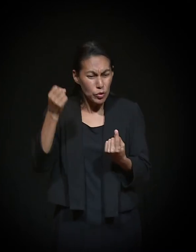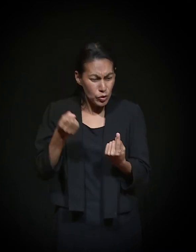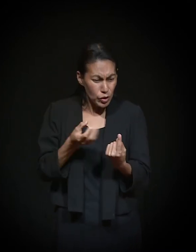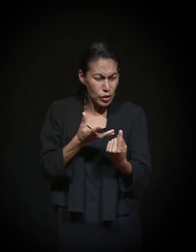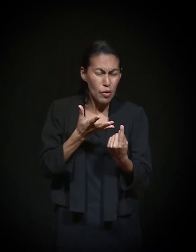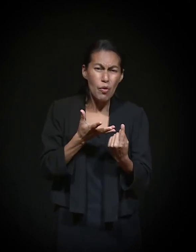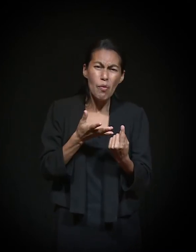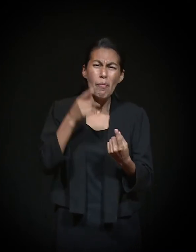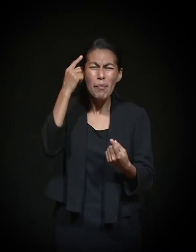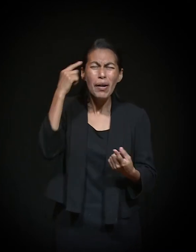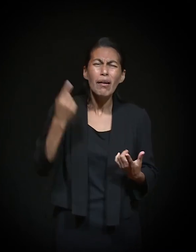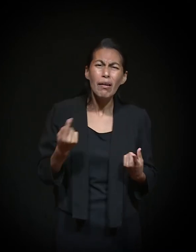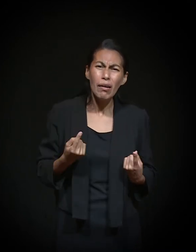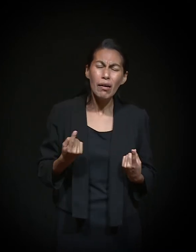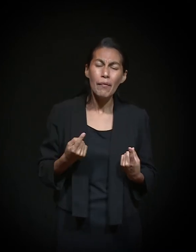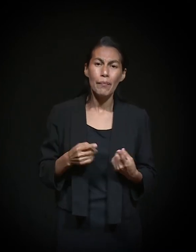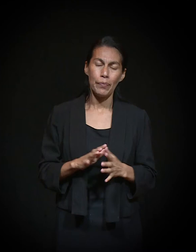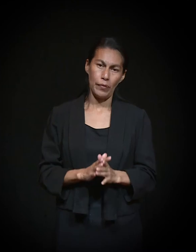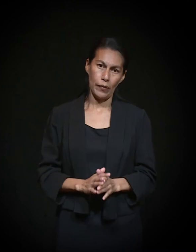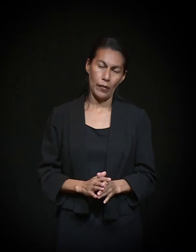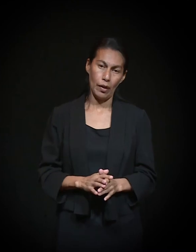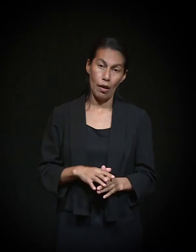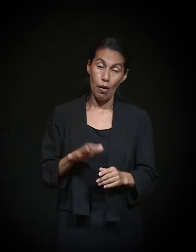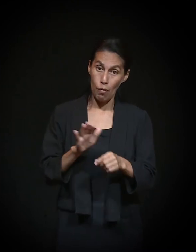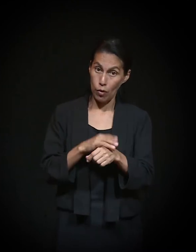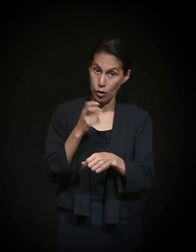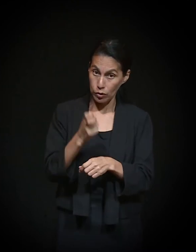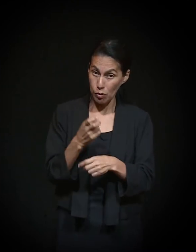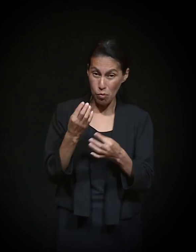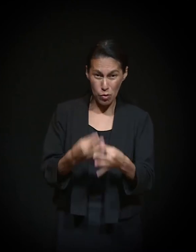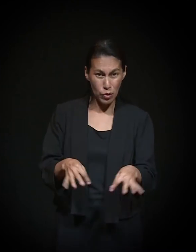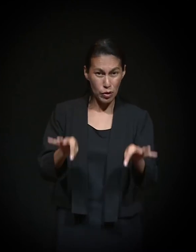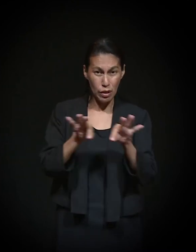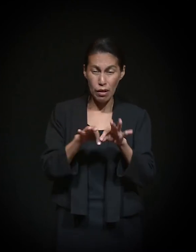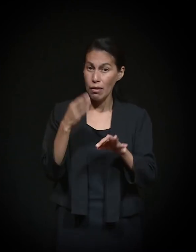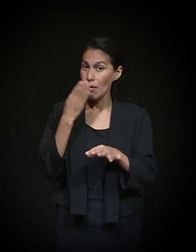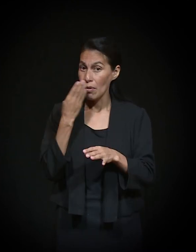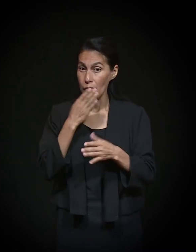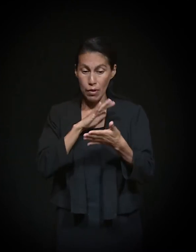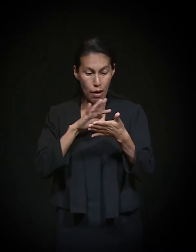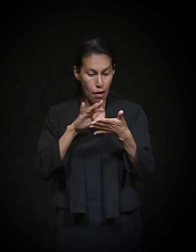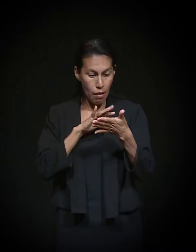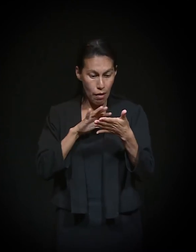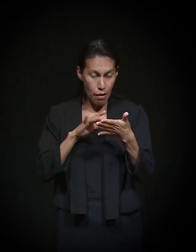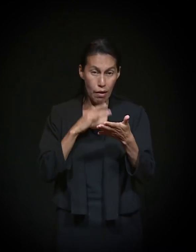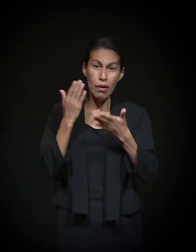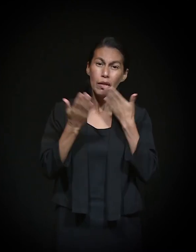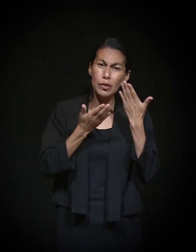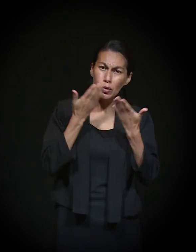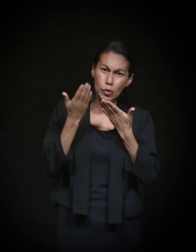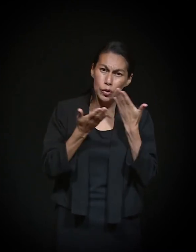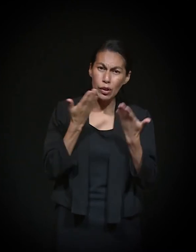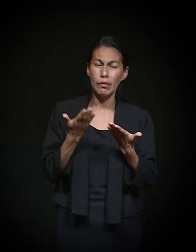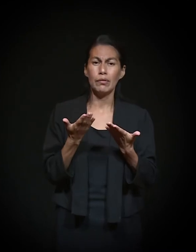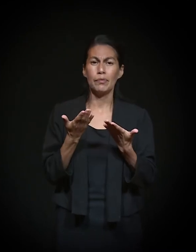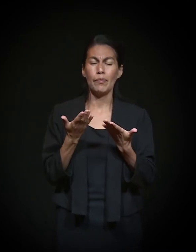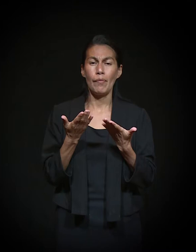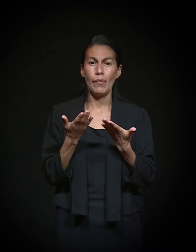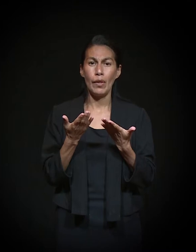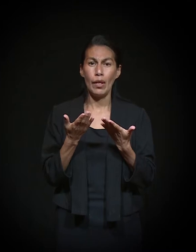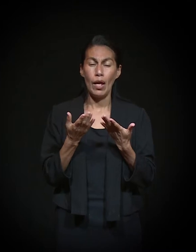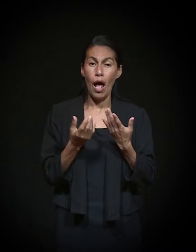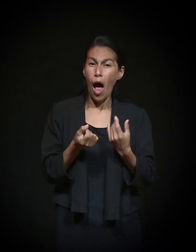la comunicación con Dios a través de la oración y el estudio de su palabra. Sin duda alguna,